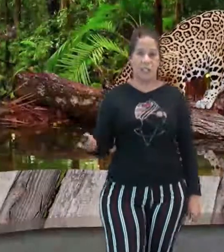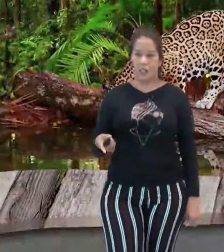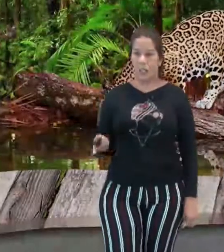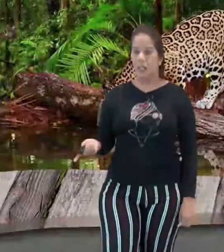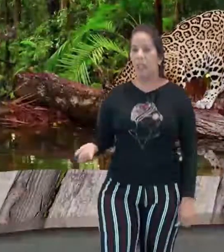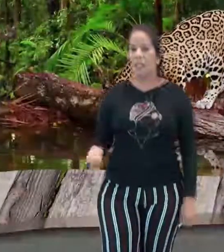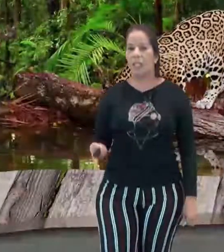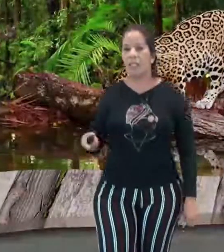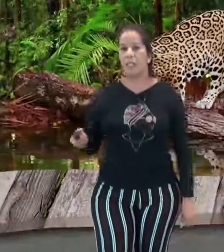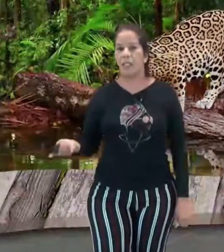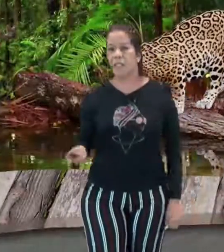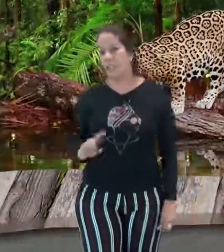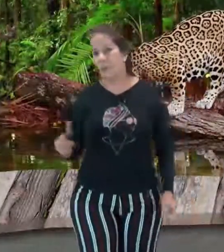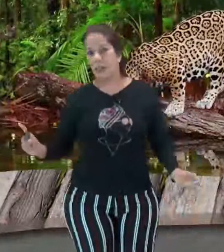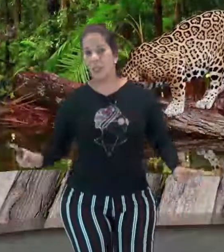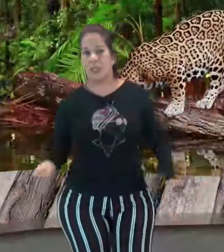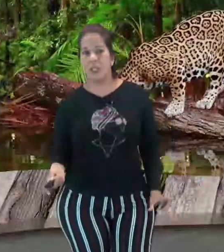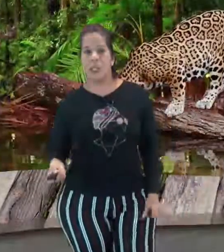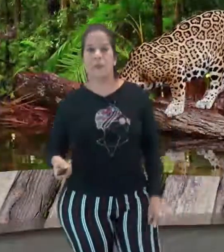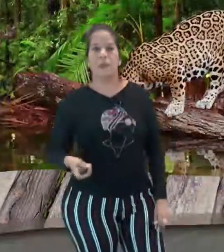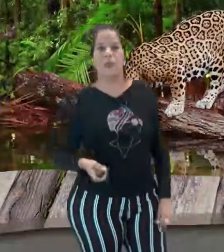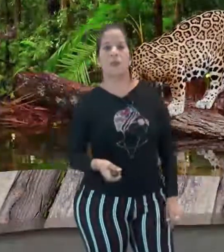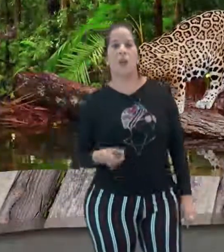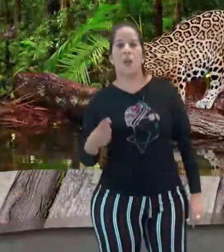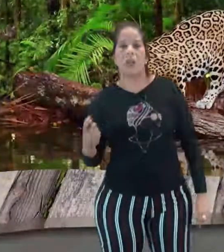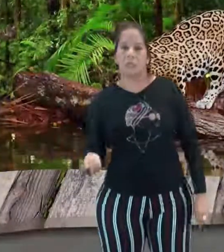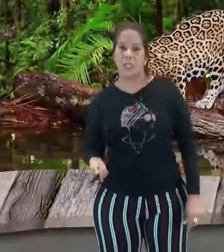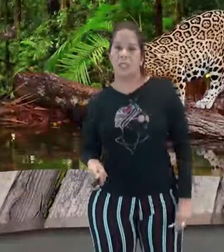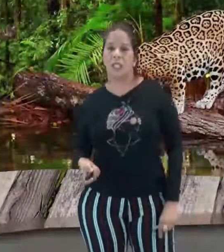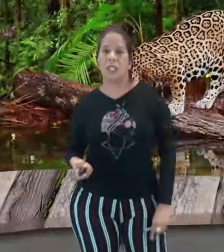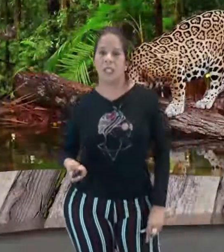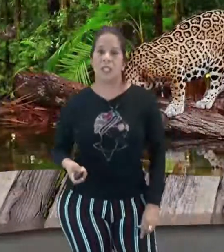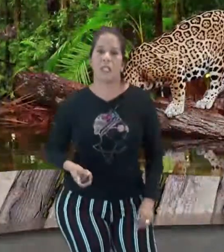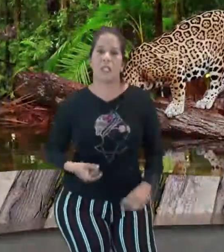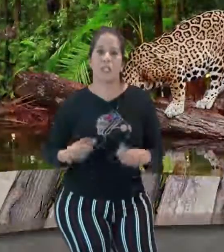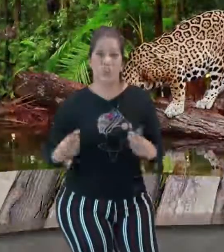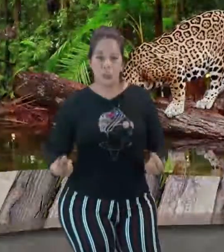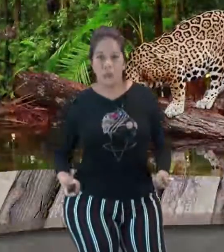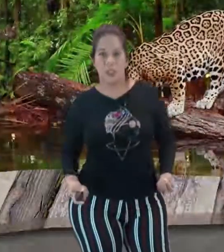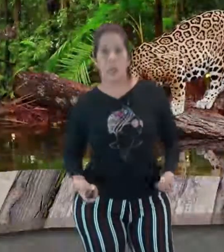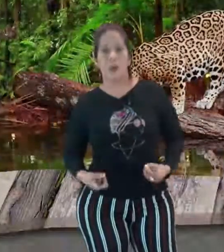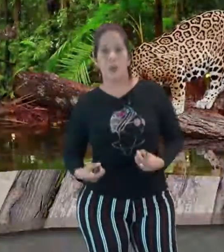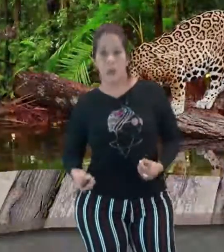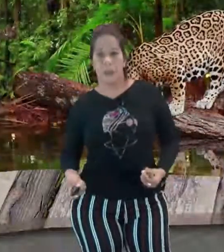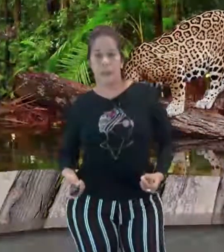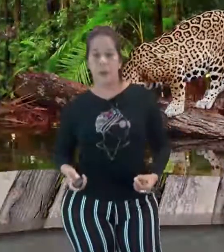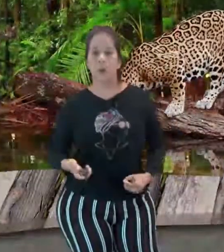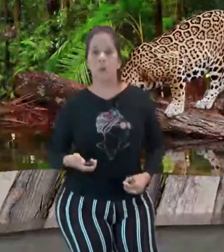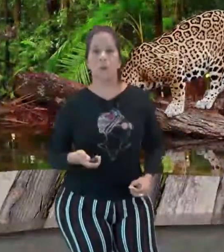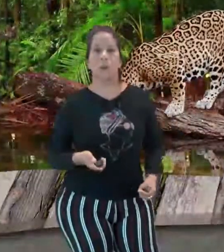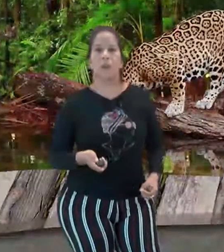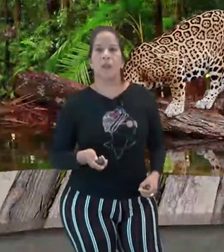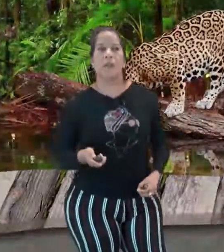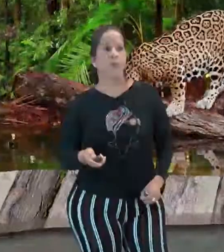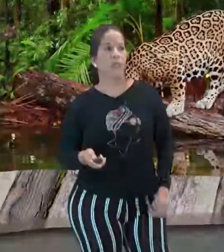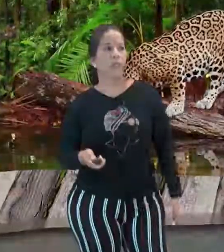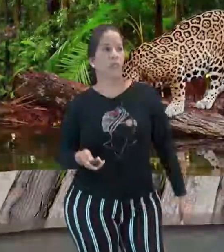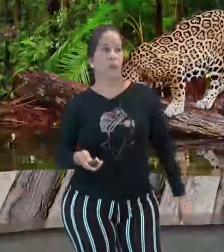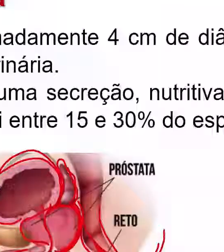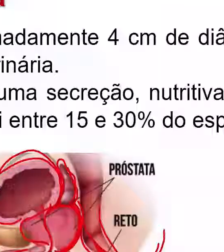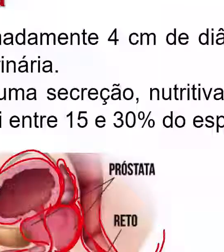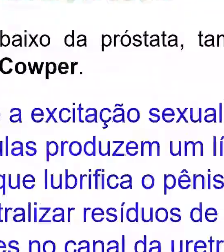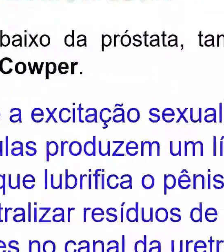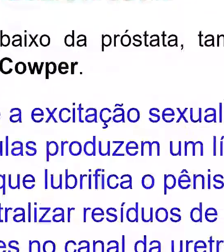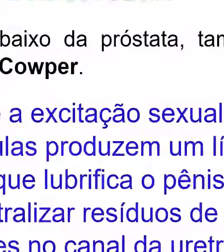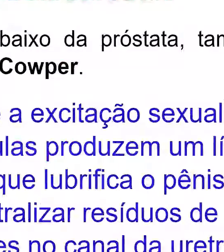tem 15 a 30%, né? No máximo 30% desse líquido, que é o esperma, tá bom? Vamos